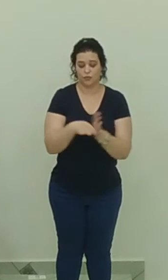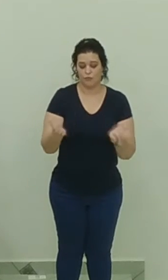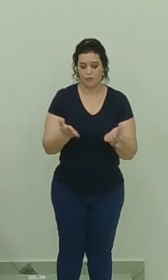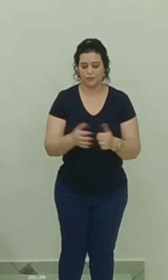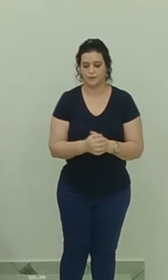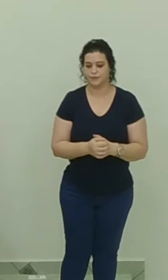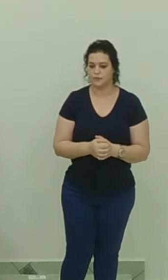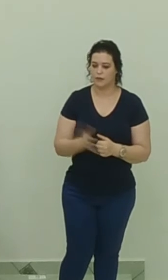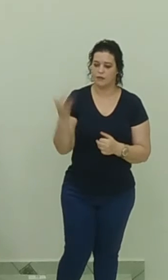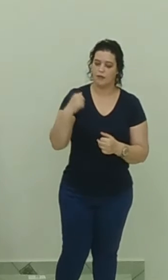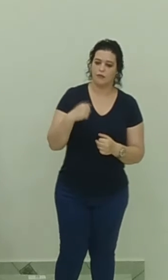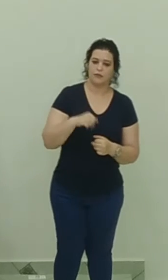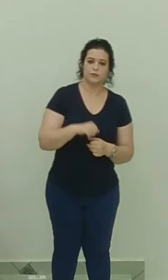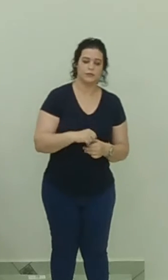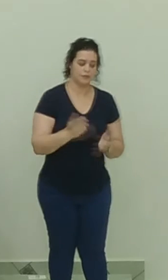de Deus.